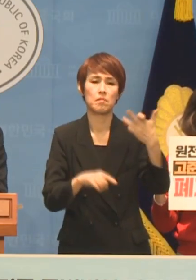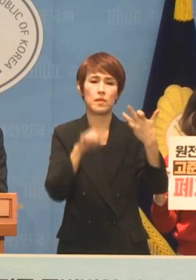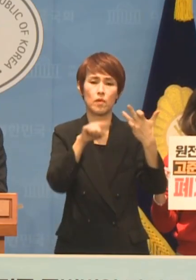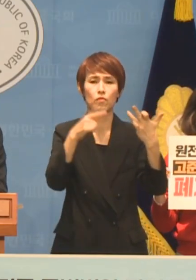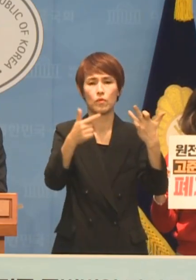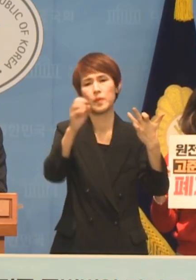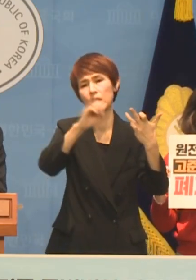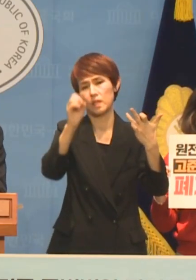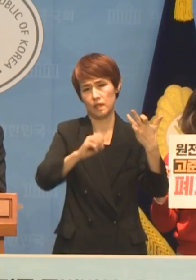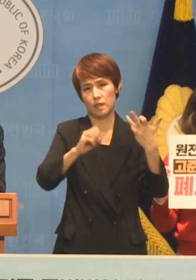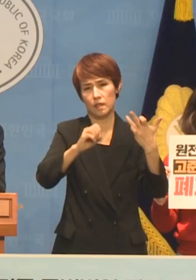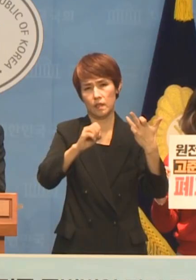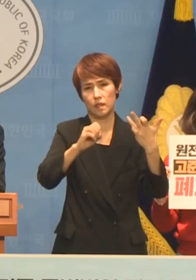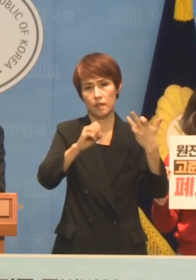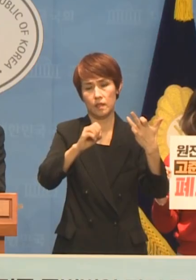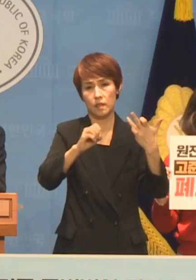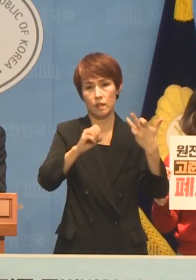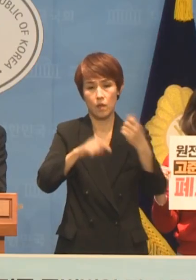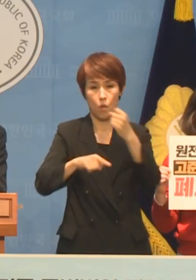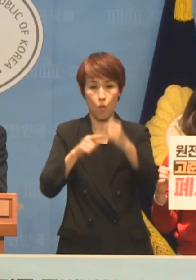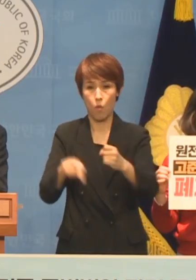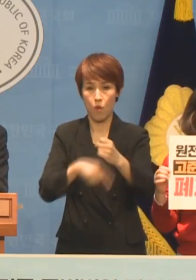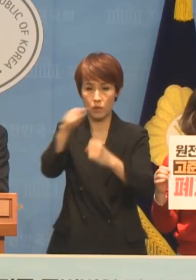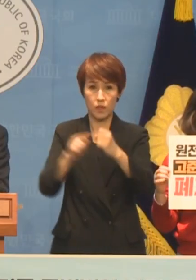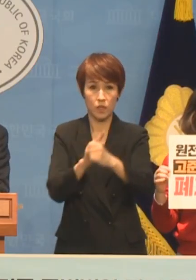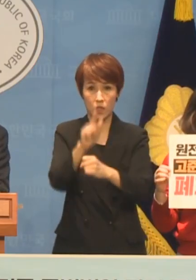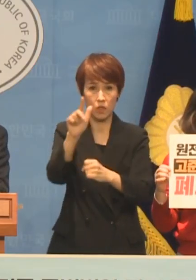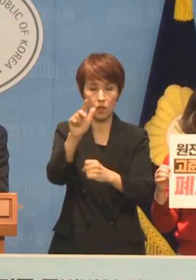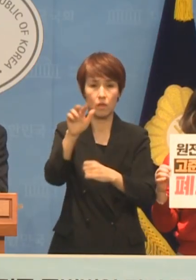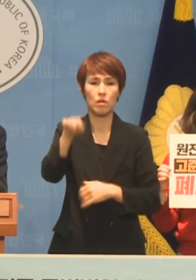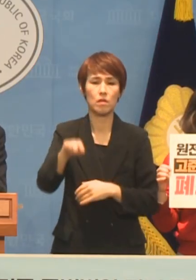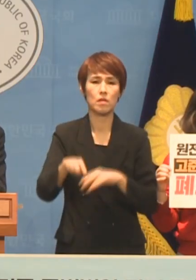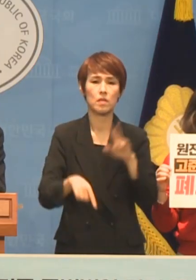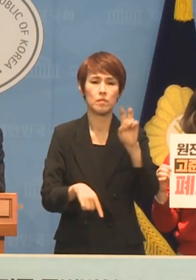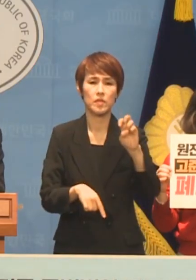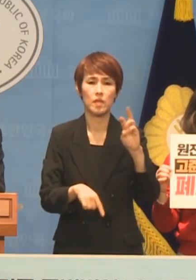18.6%로 꼬꾸라졌습니다. 원전은 23.9%에서